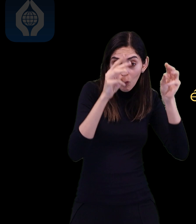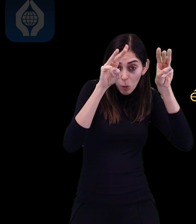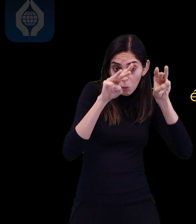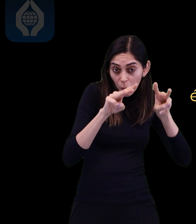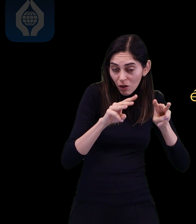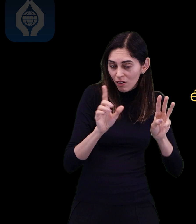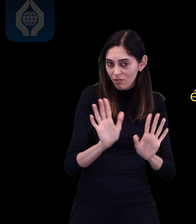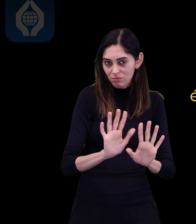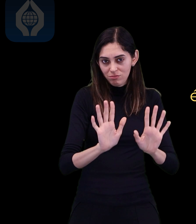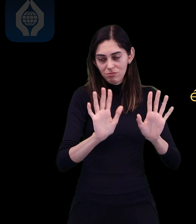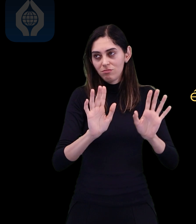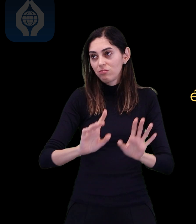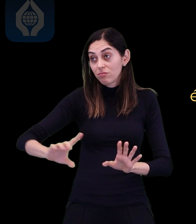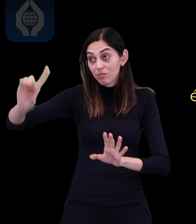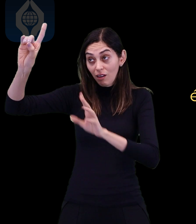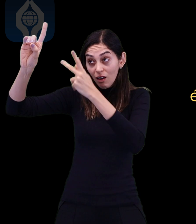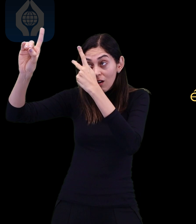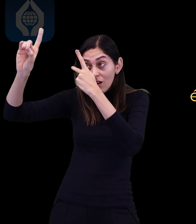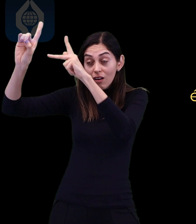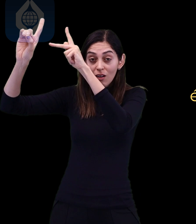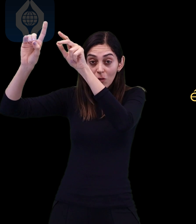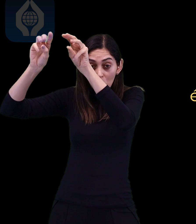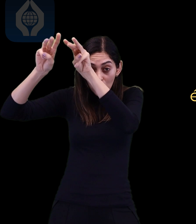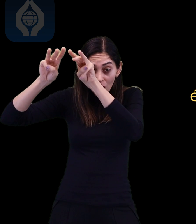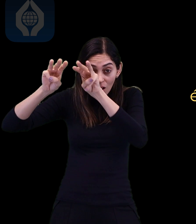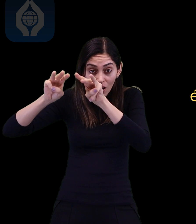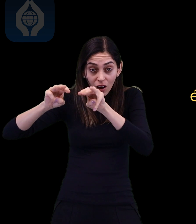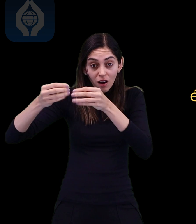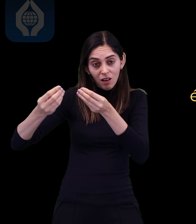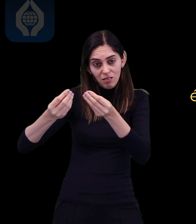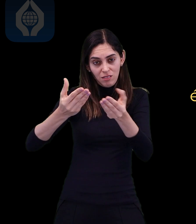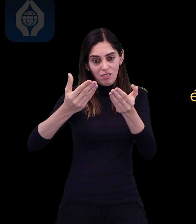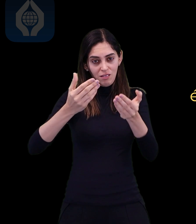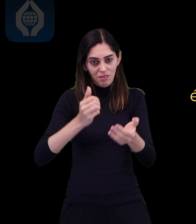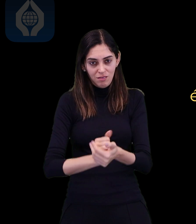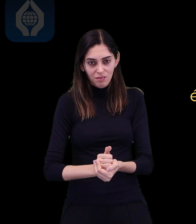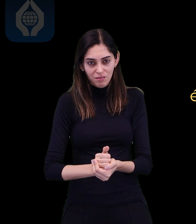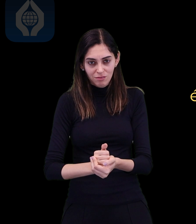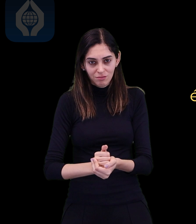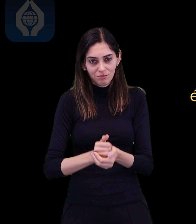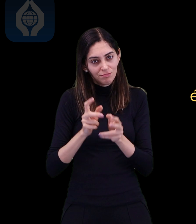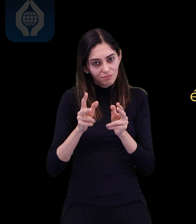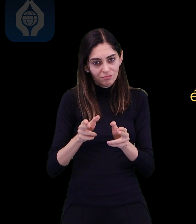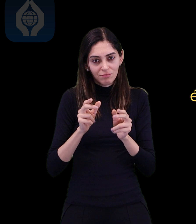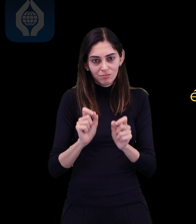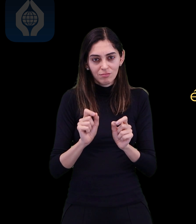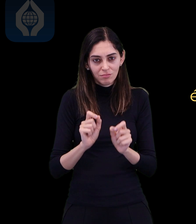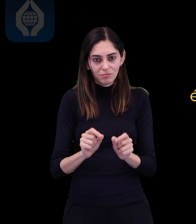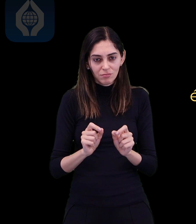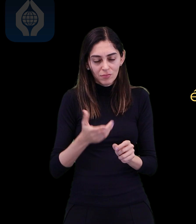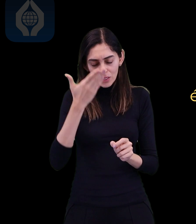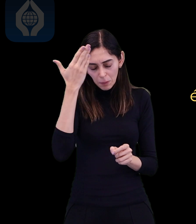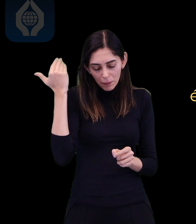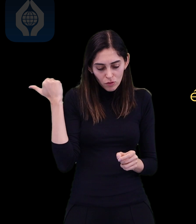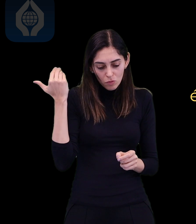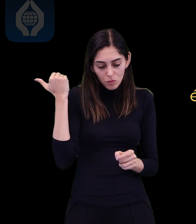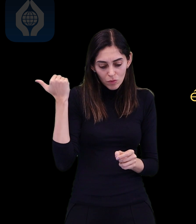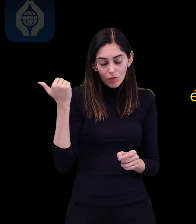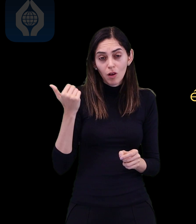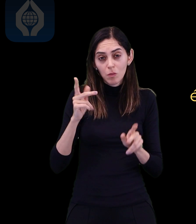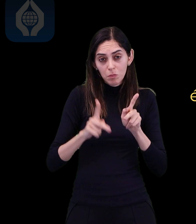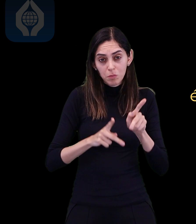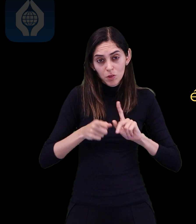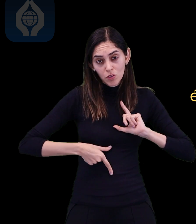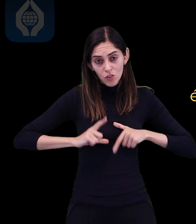antepassados deles. Depois Jesus lhes disse que assim como seu pai deram maná do céu para os israelitas não morrerem